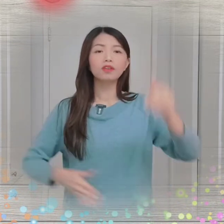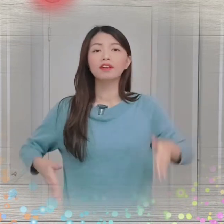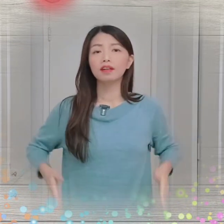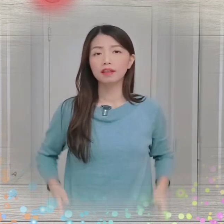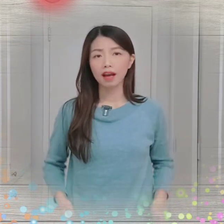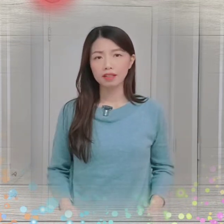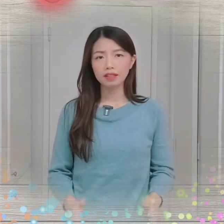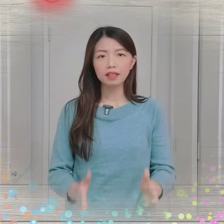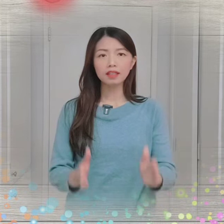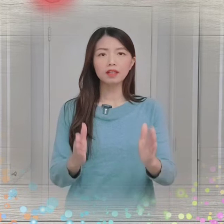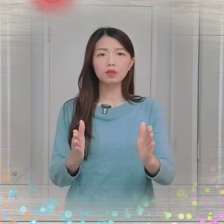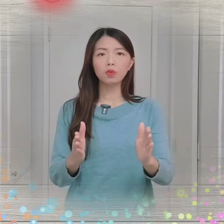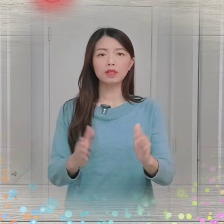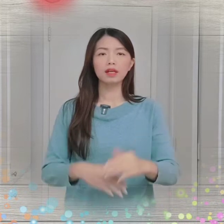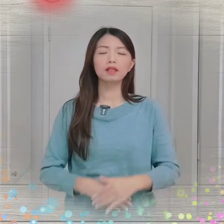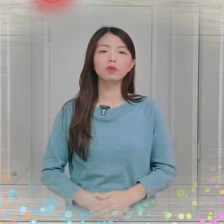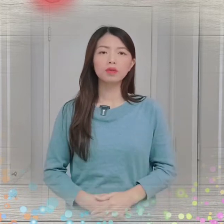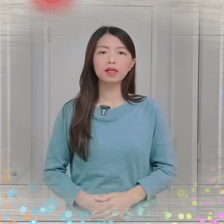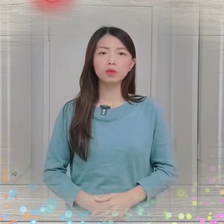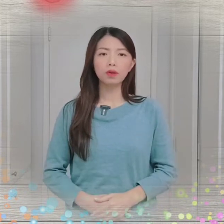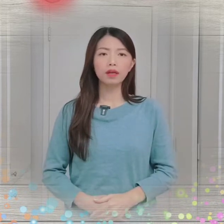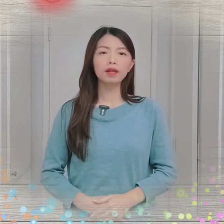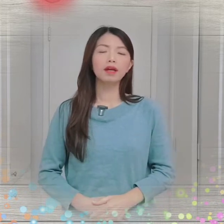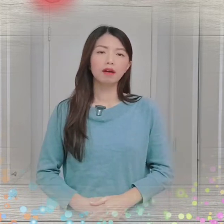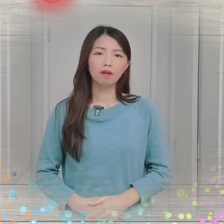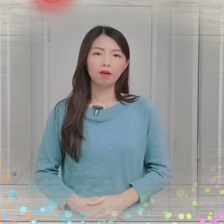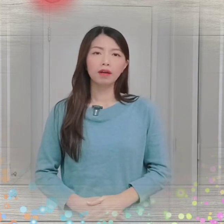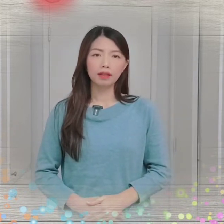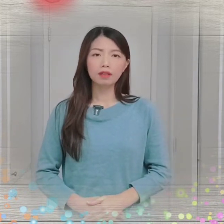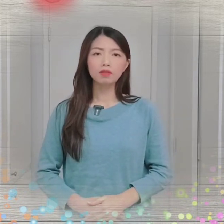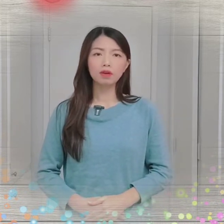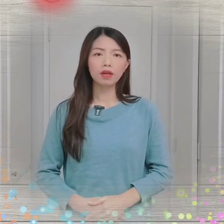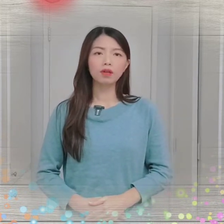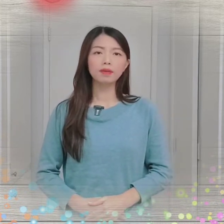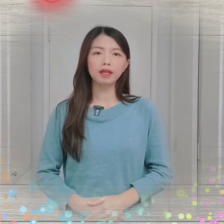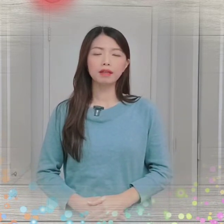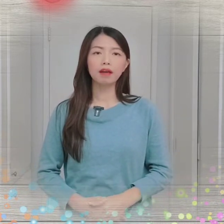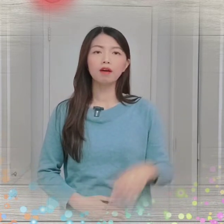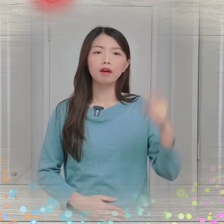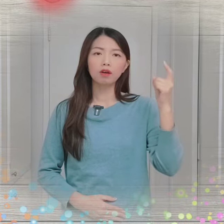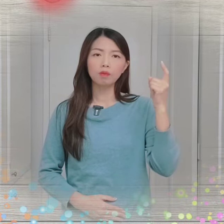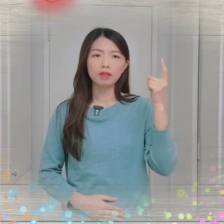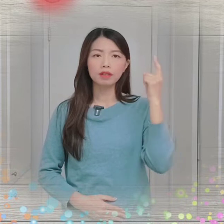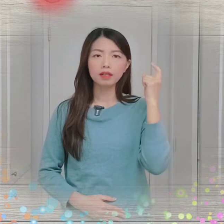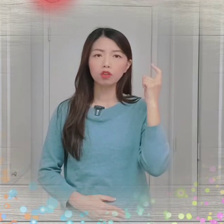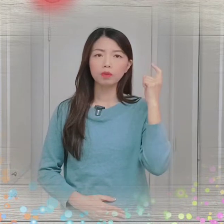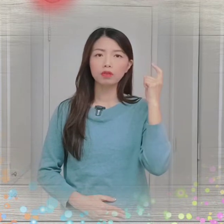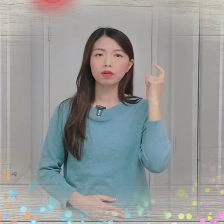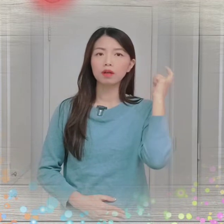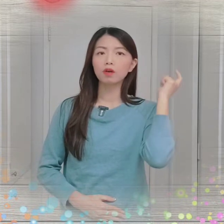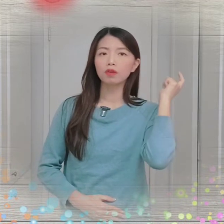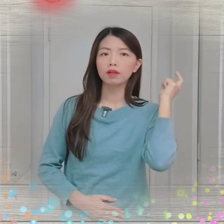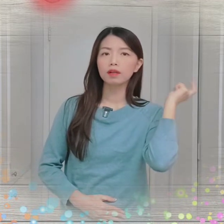주 나신 소식 소식 소리 같은 수어를 사용하시면 되는데요. 검지를 살짝